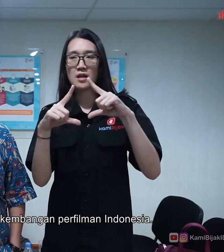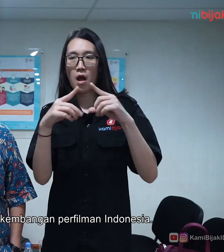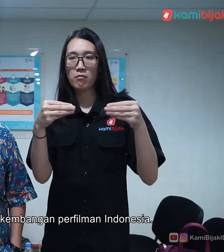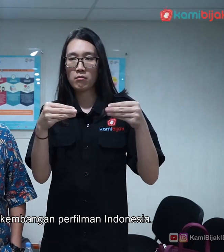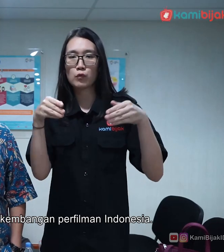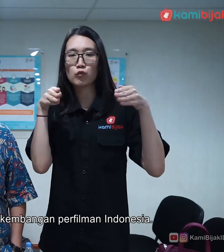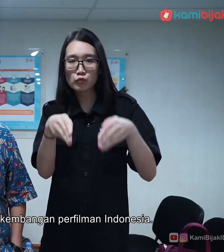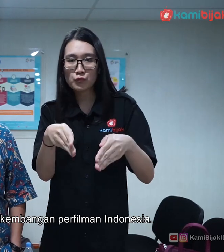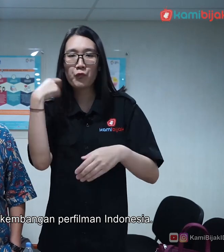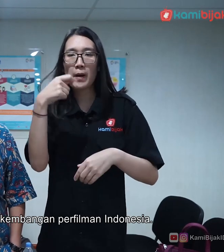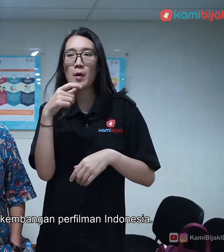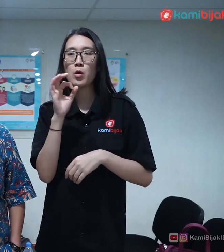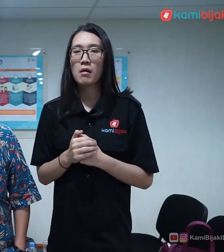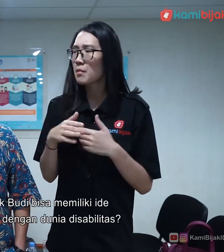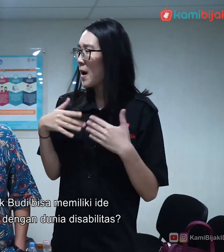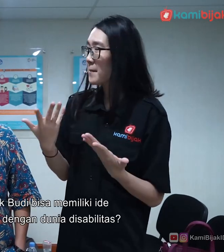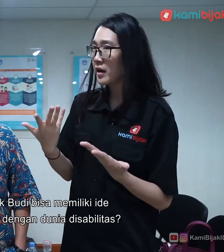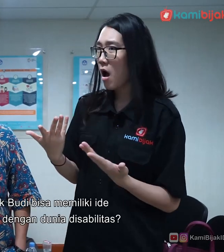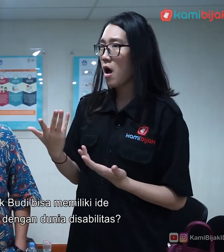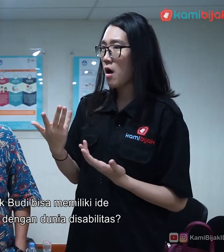membantu perkembangan perfilman Indonesia.